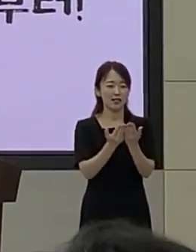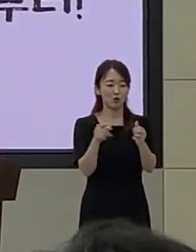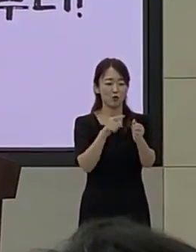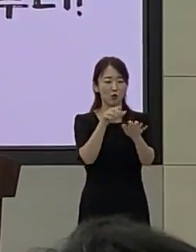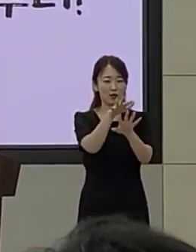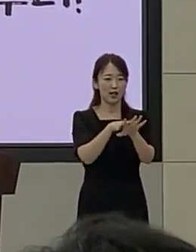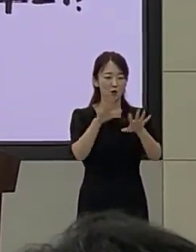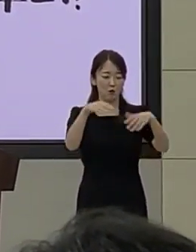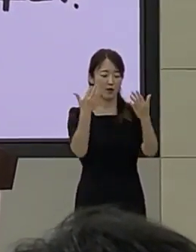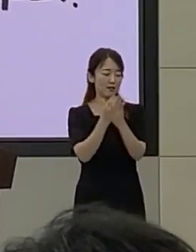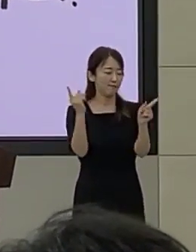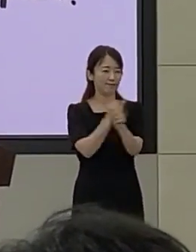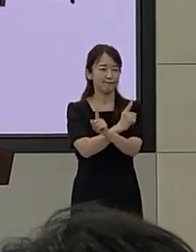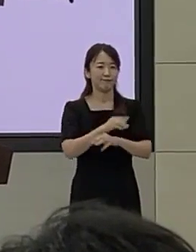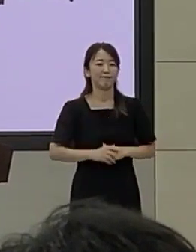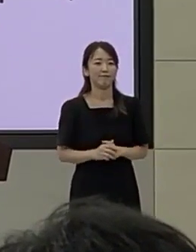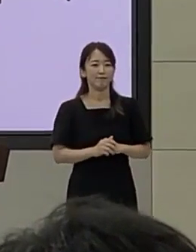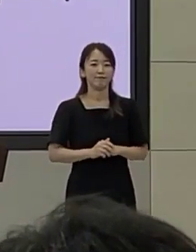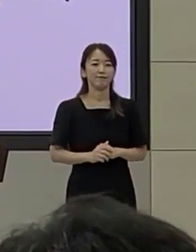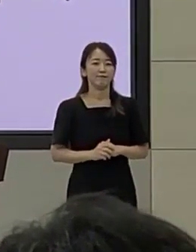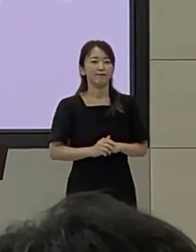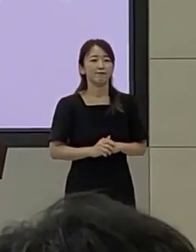정면 대개조하겠습니다.